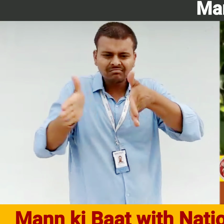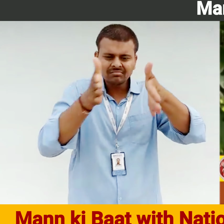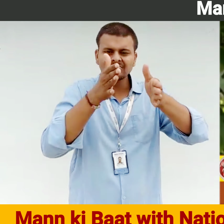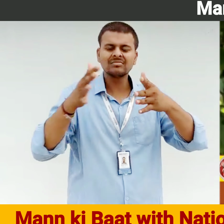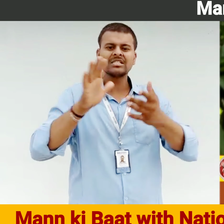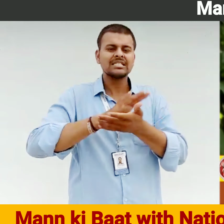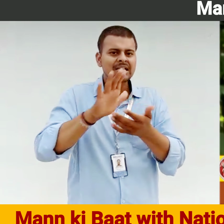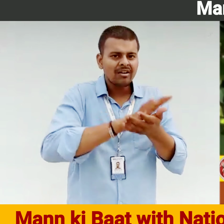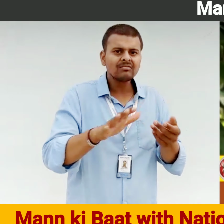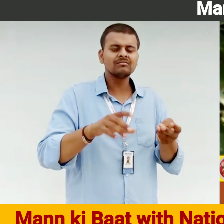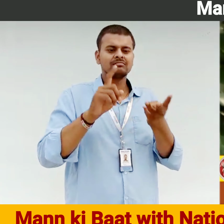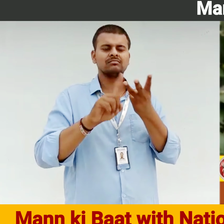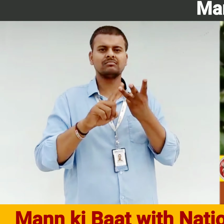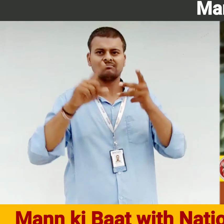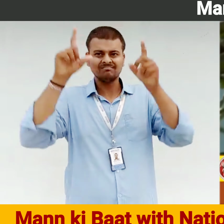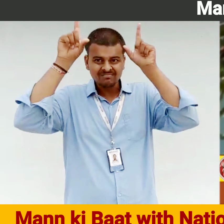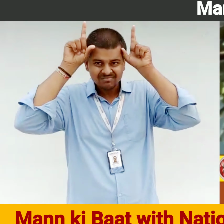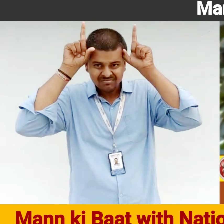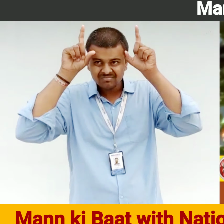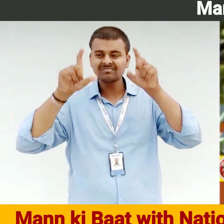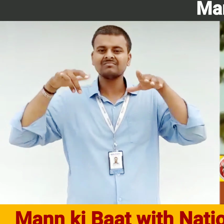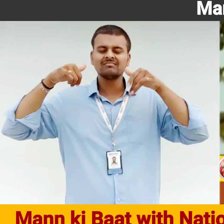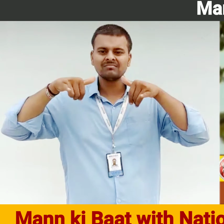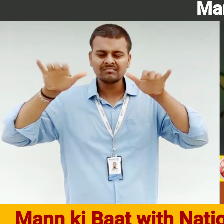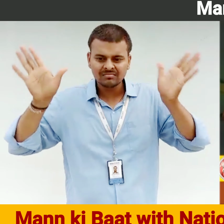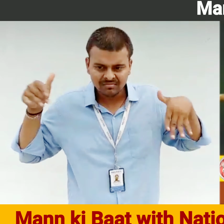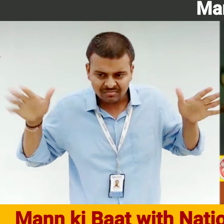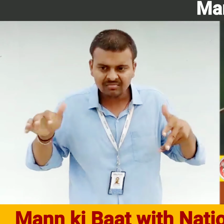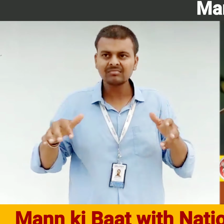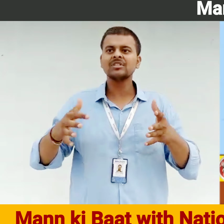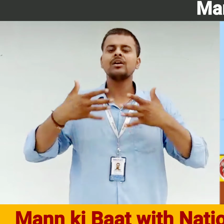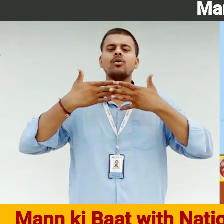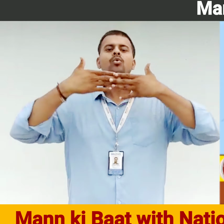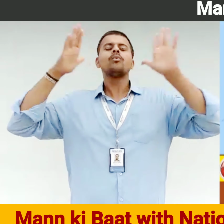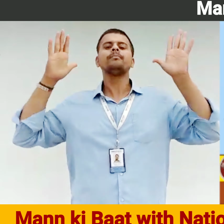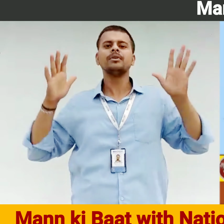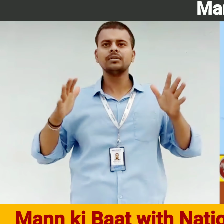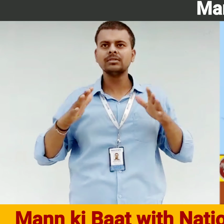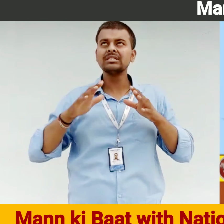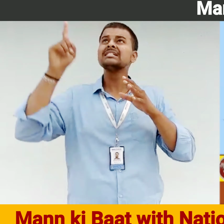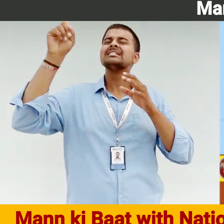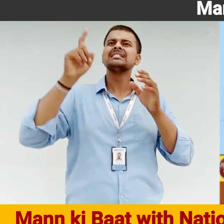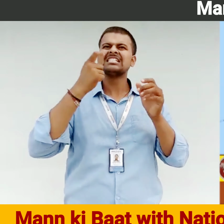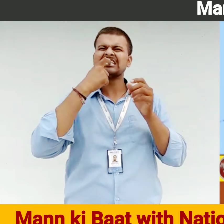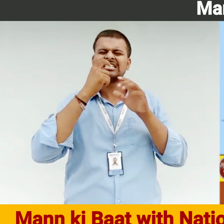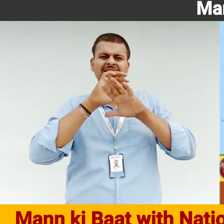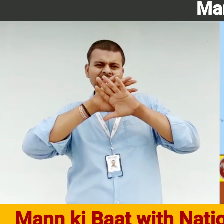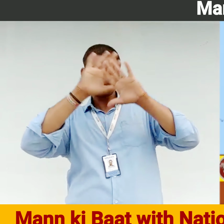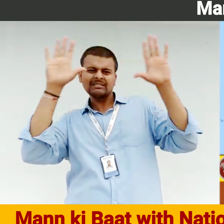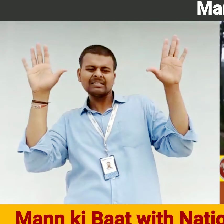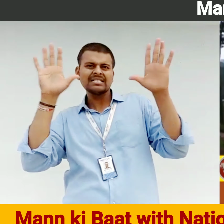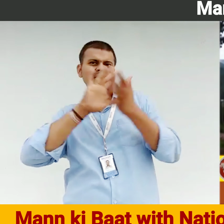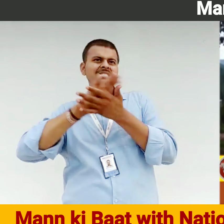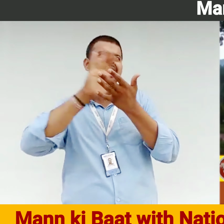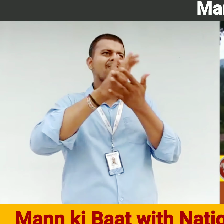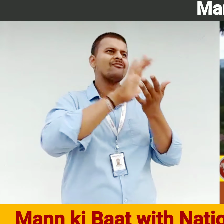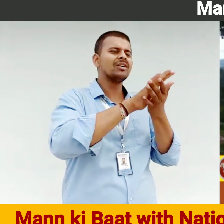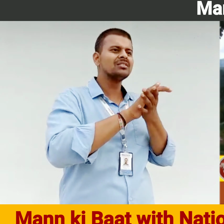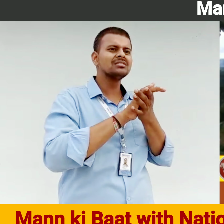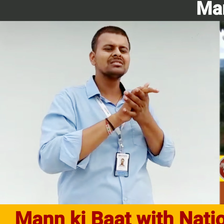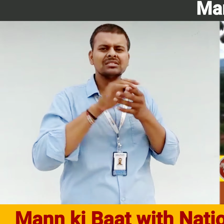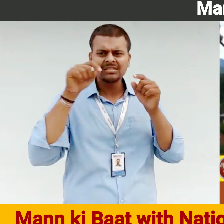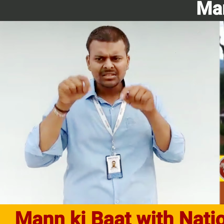मिले, आसमान भी साफ सुथरा हो, इसके लिए हम प्रकृति के साथ तालमेल बिठाकर